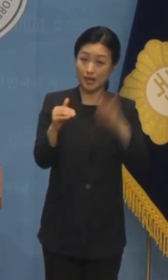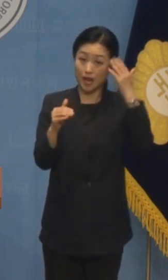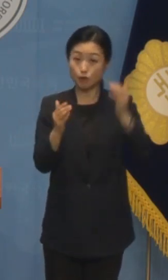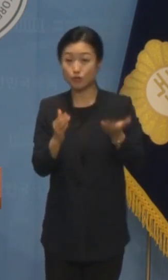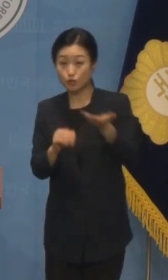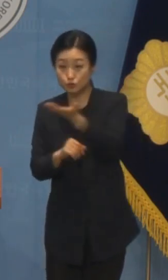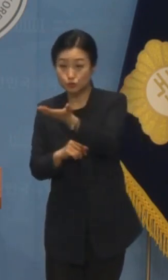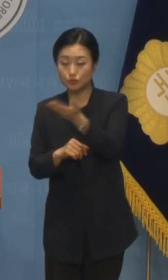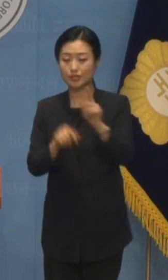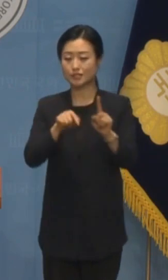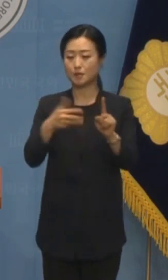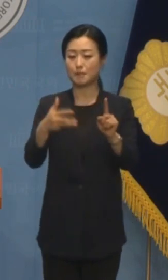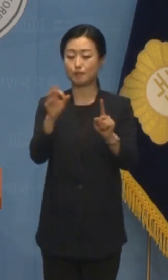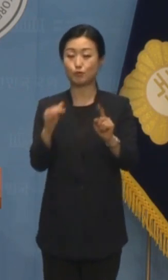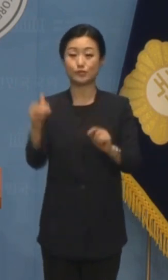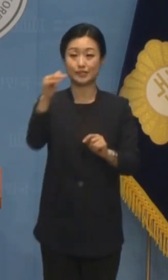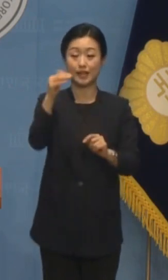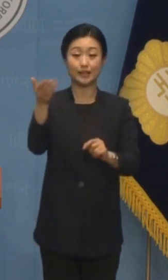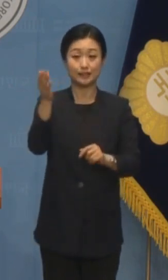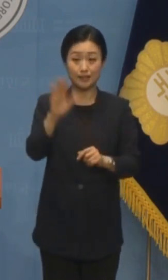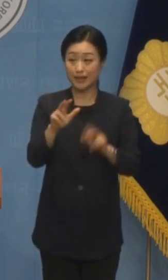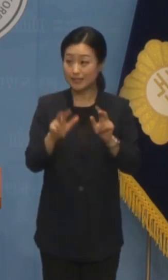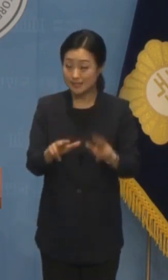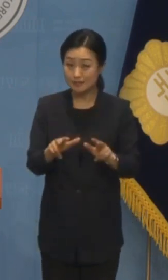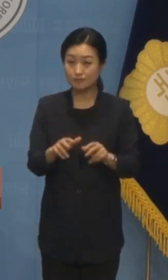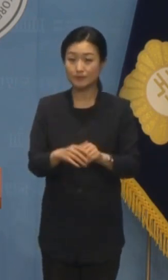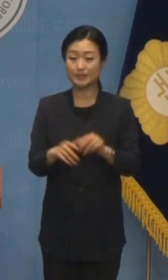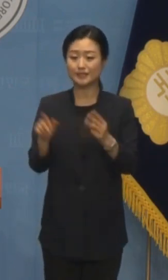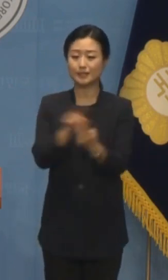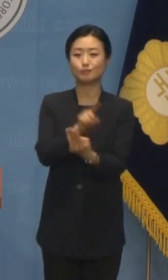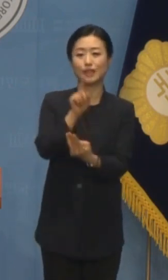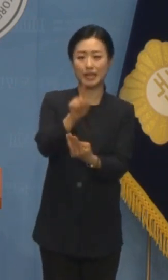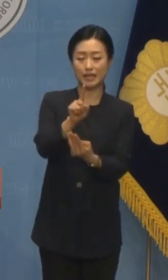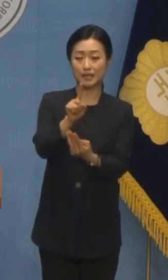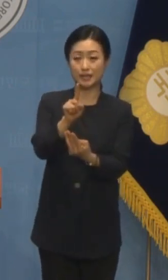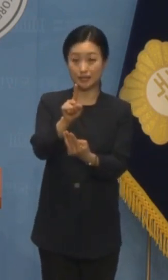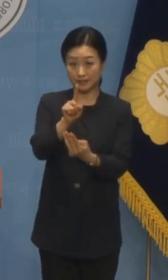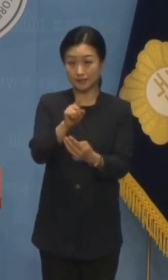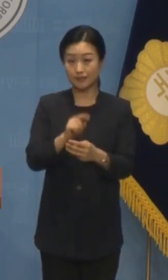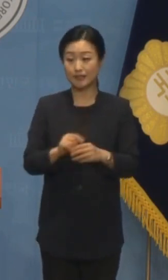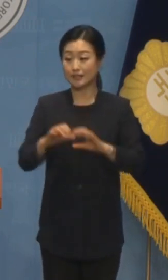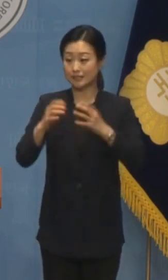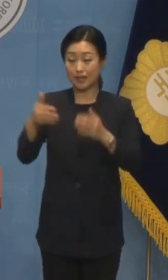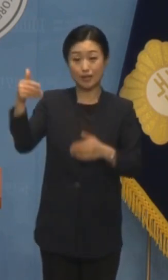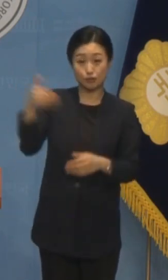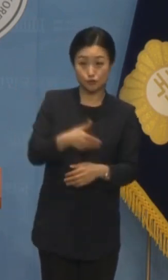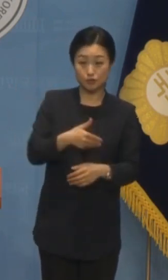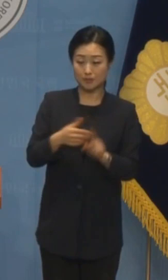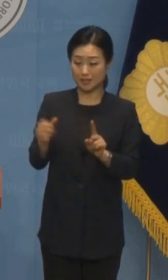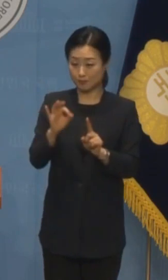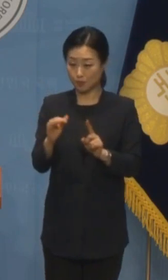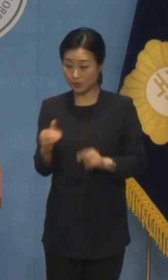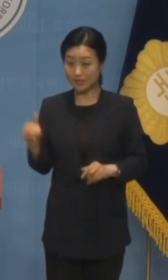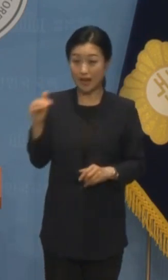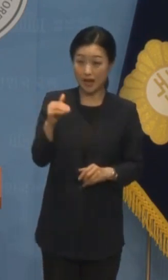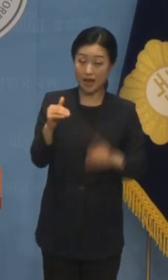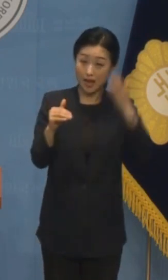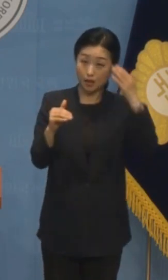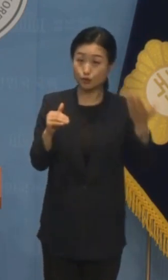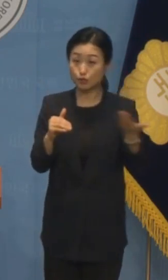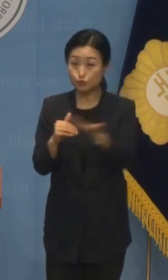수출량은 1.8% 증가했었는데 지금은 그 3분의 1 수준, 그러니까 세계 수입량이 1% 증가하면